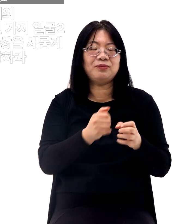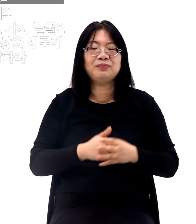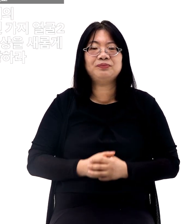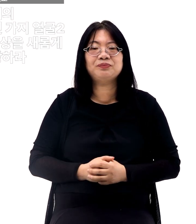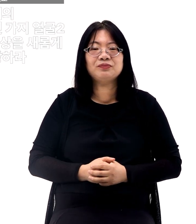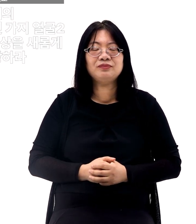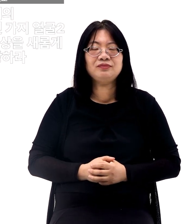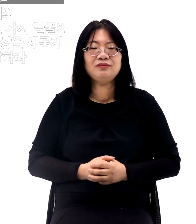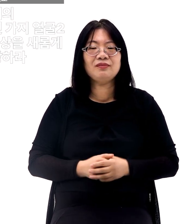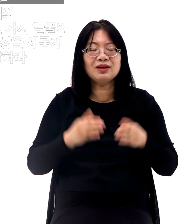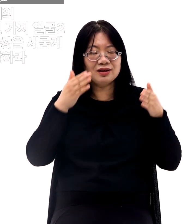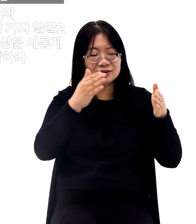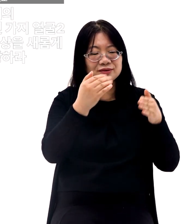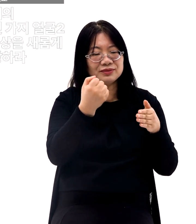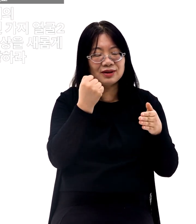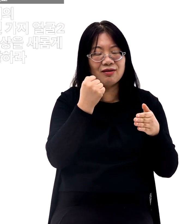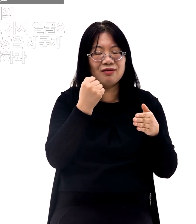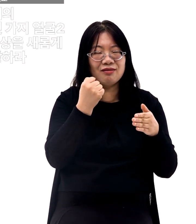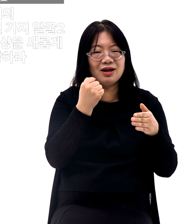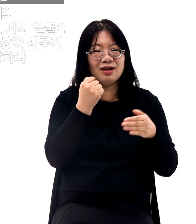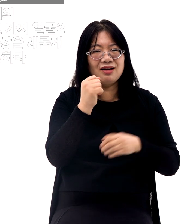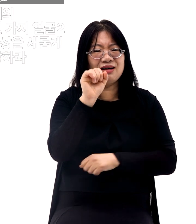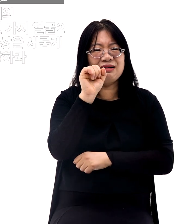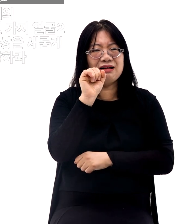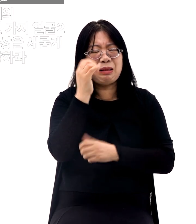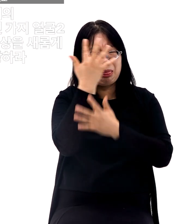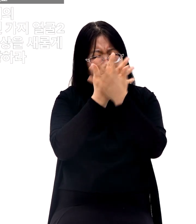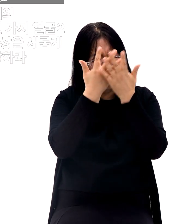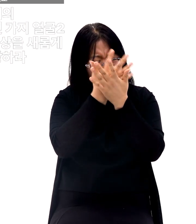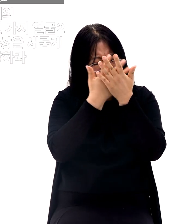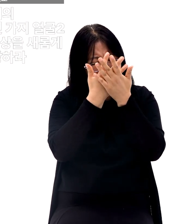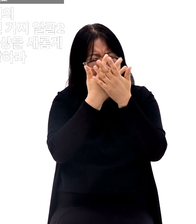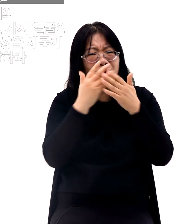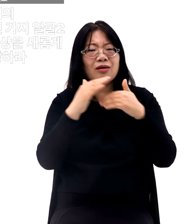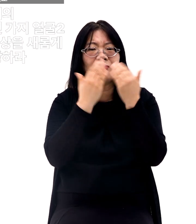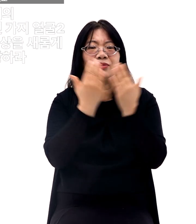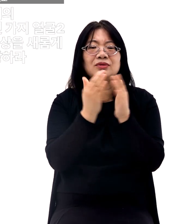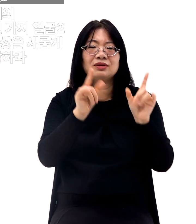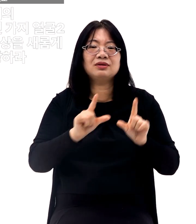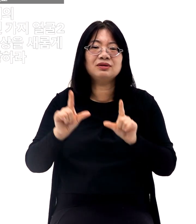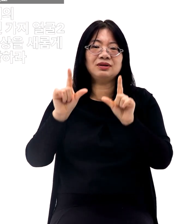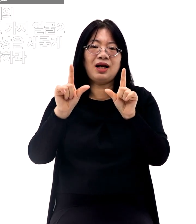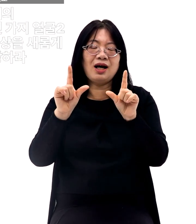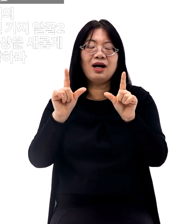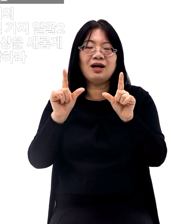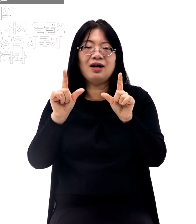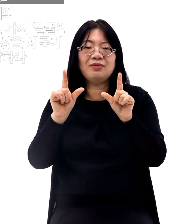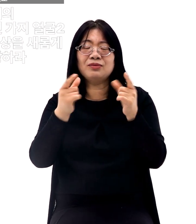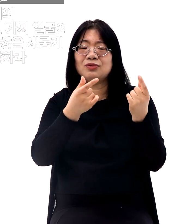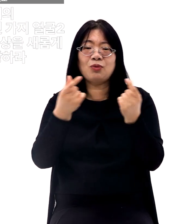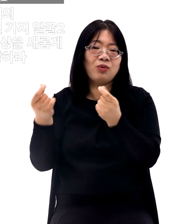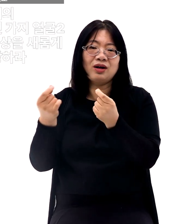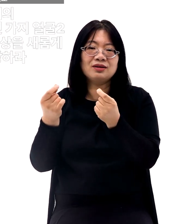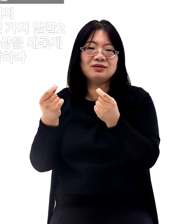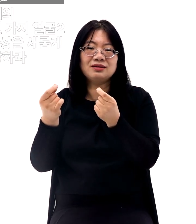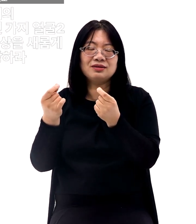그것의 집중력이 흔들리거나 흐트러질 때는 모든 삶의 영역에서 다 이완작용이